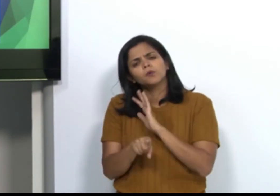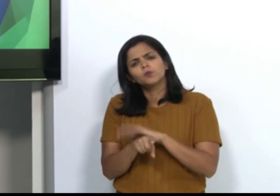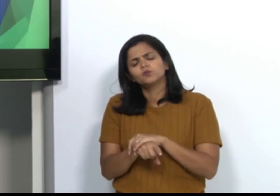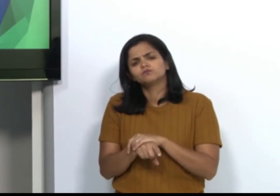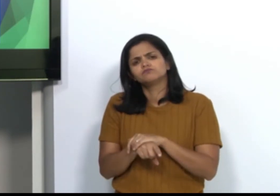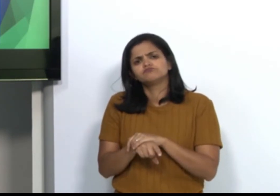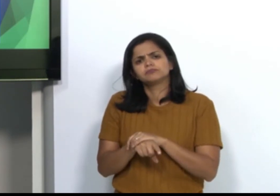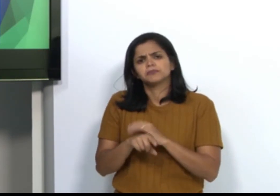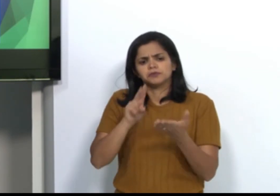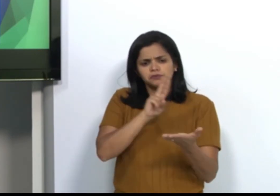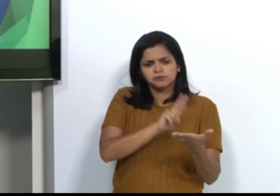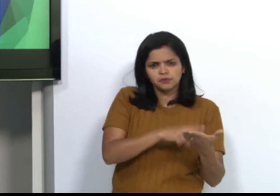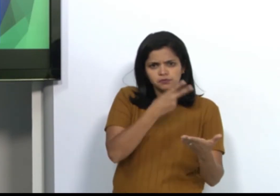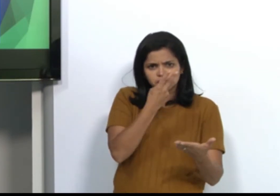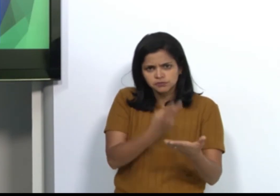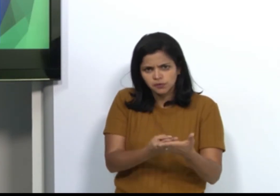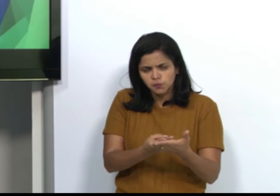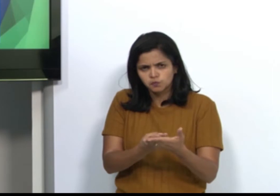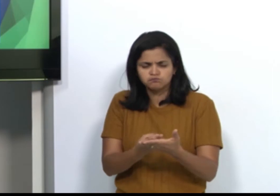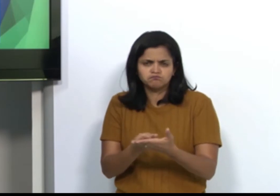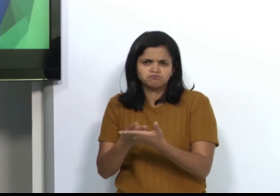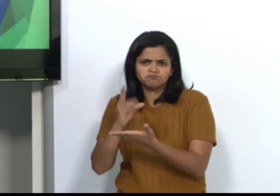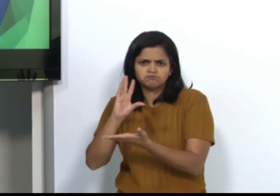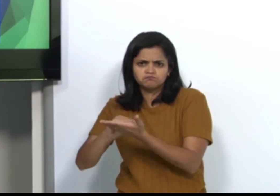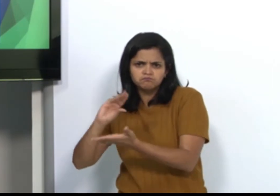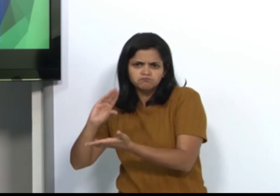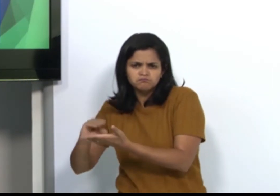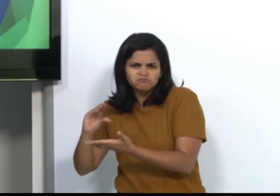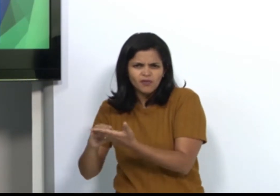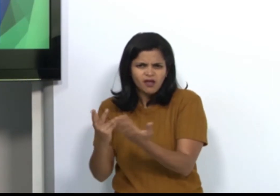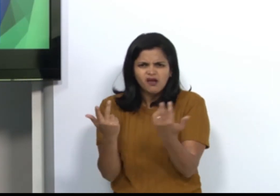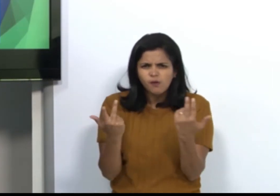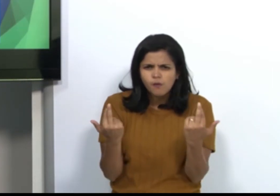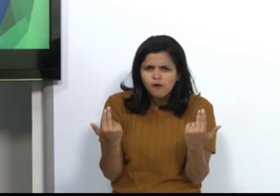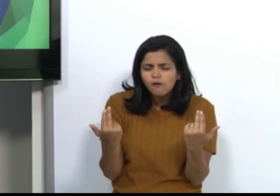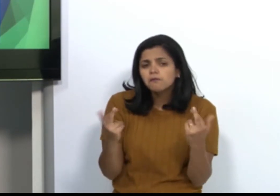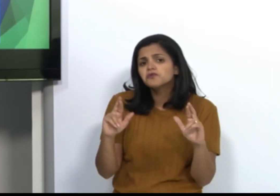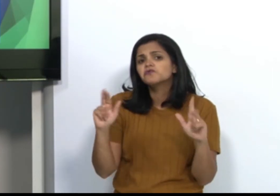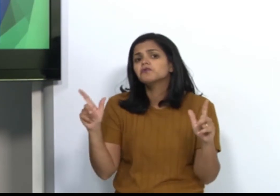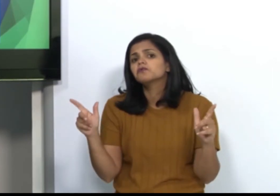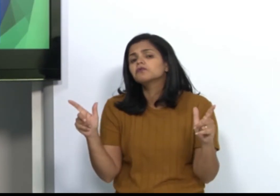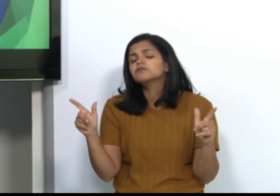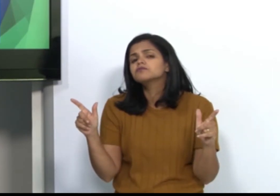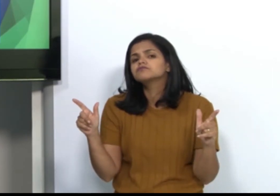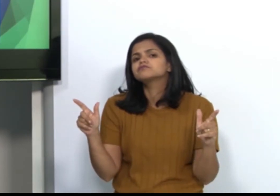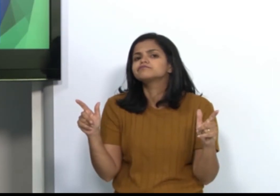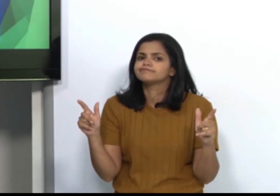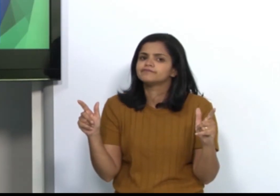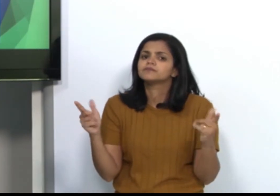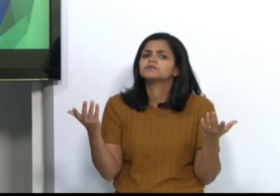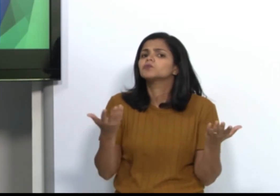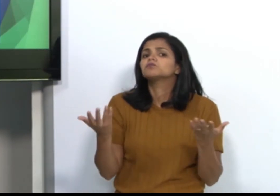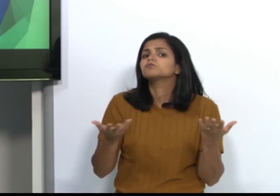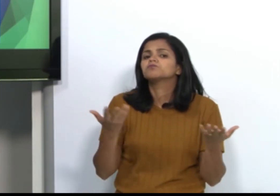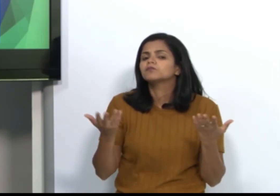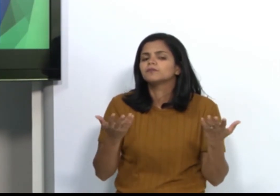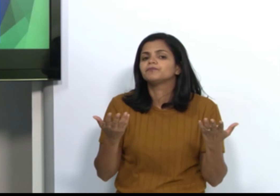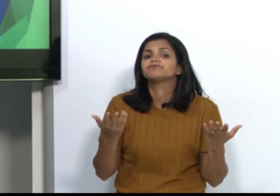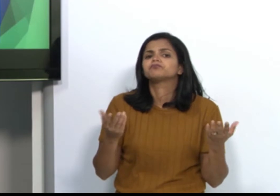você pode falar sobre trilhas e tradução. Bom, a tradução é o mesmo que transcrição? Qual